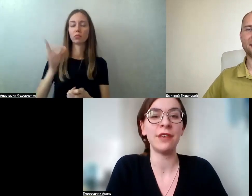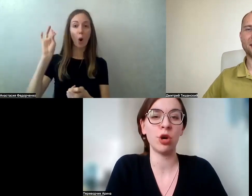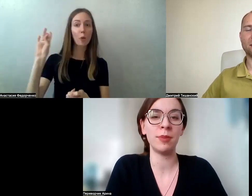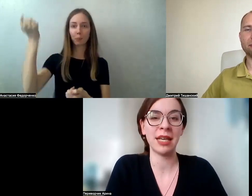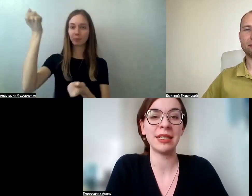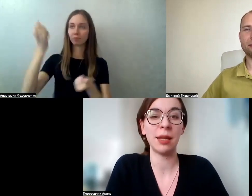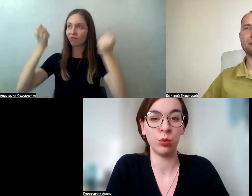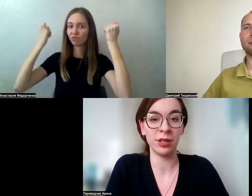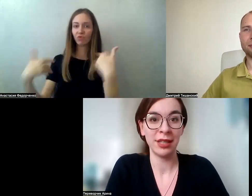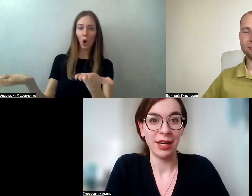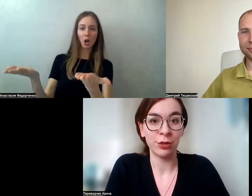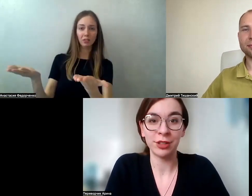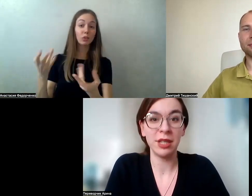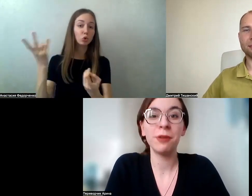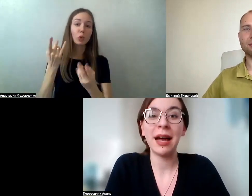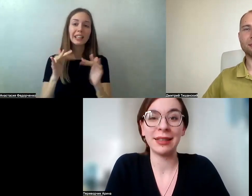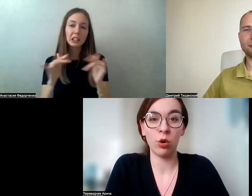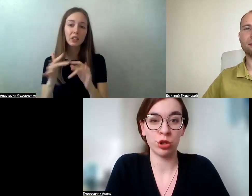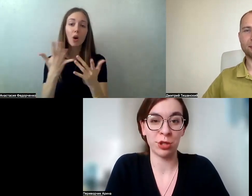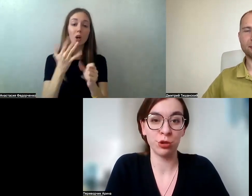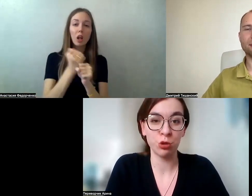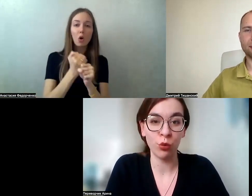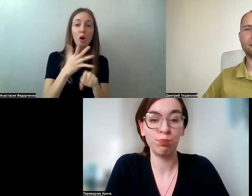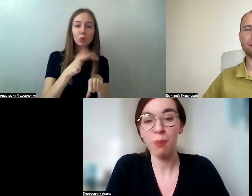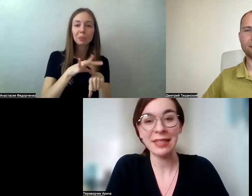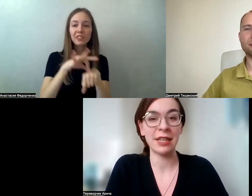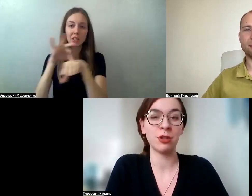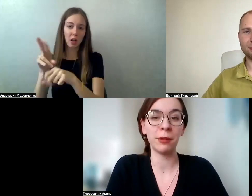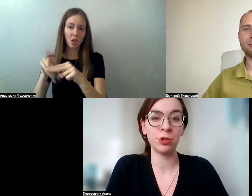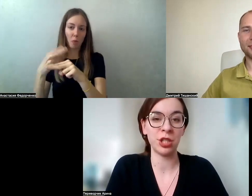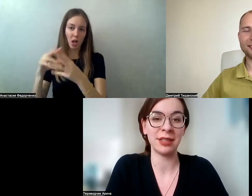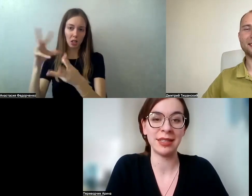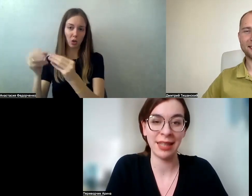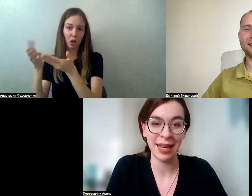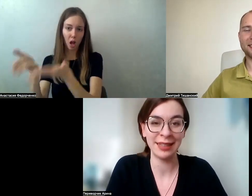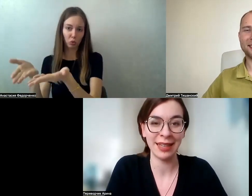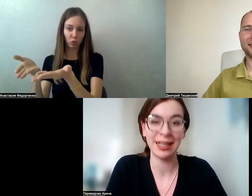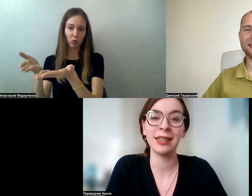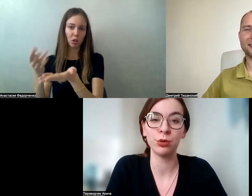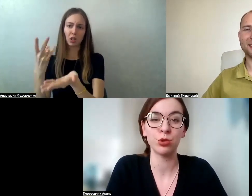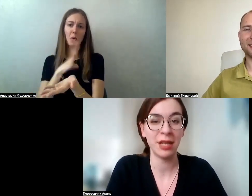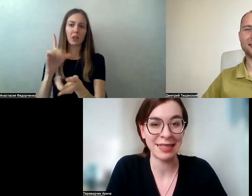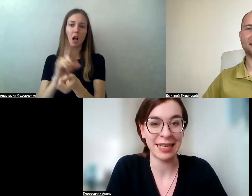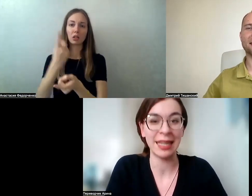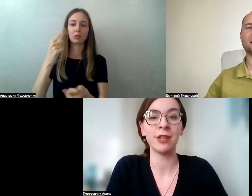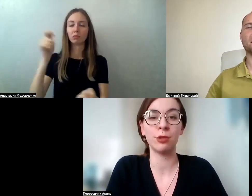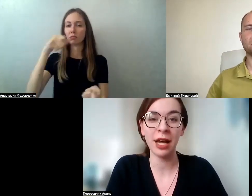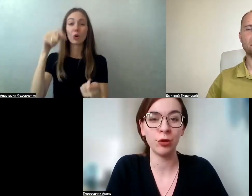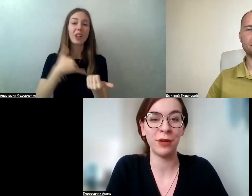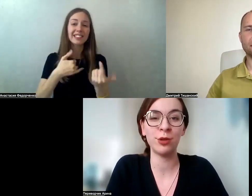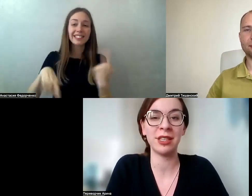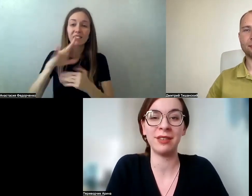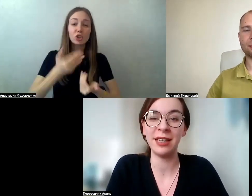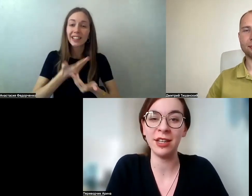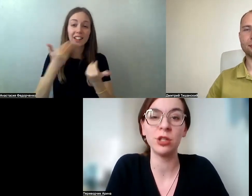идти к ней, и все обязательно будет. То есть не бывает такое, что по щелчку бац, и все получилось. Нет, к этому нужно идти, и к